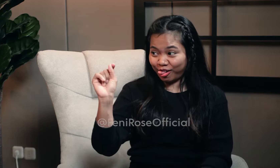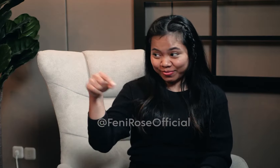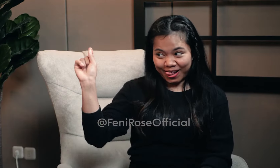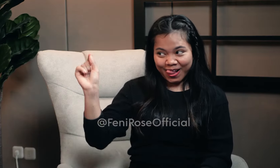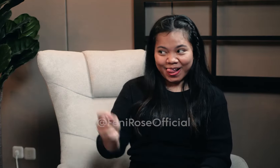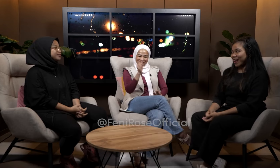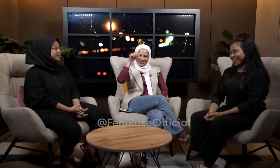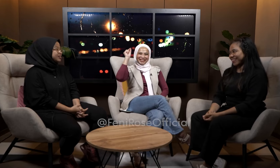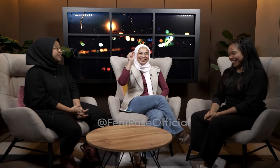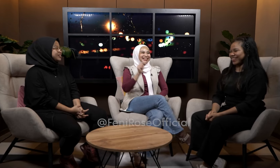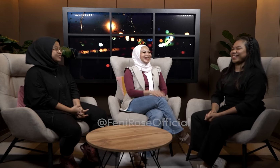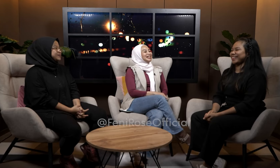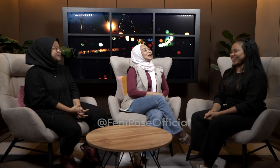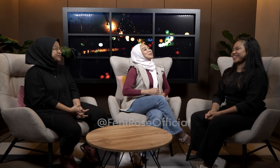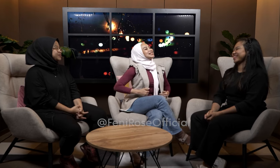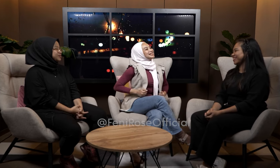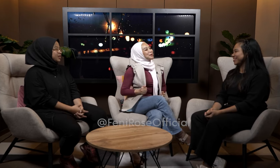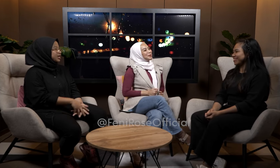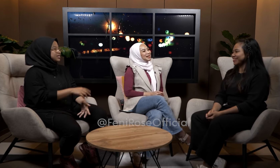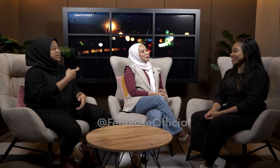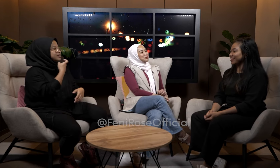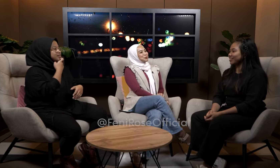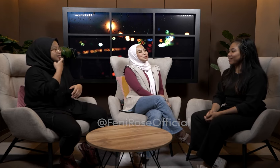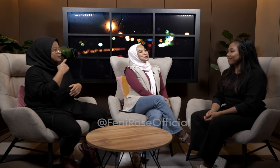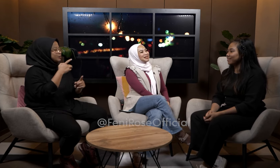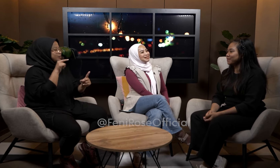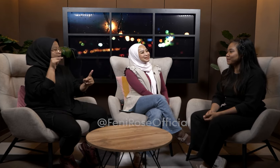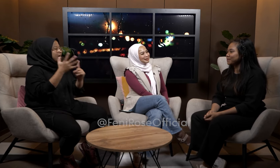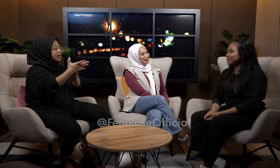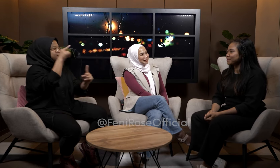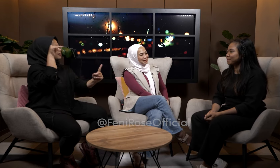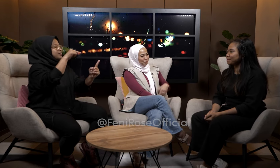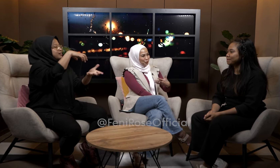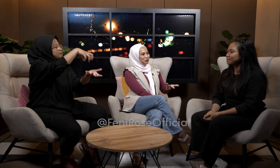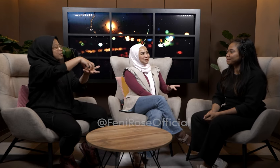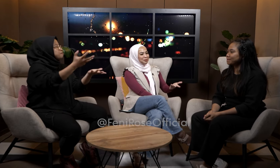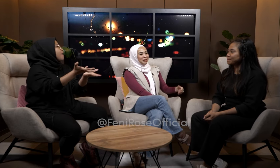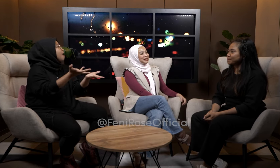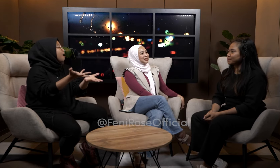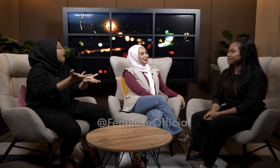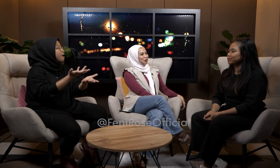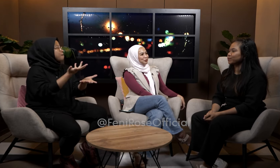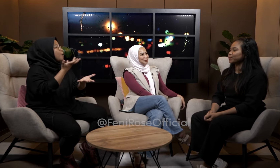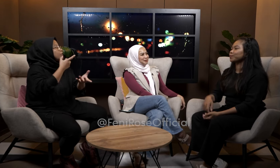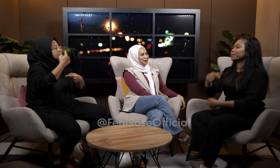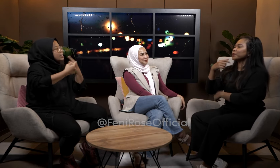Iya betul betul daerah mana sih yang pengin kamu kunjungin dan ingin kamu bagikan gitu